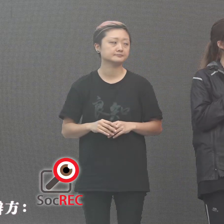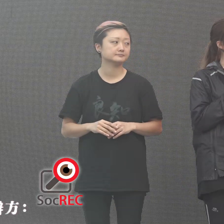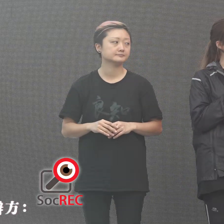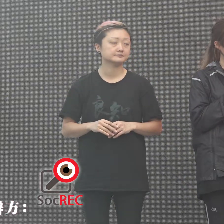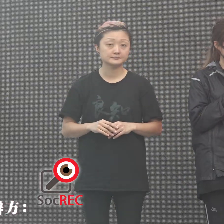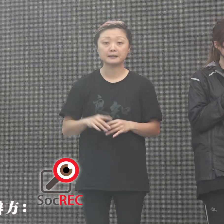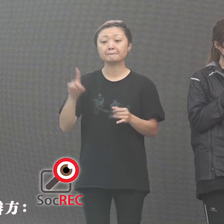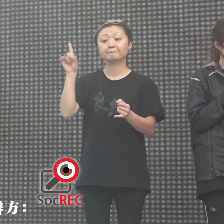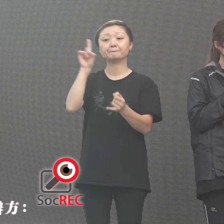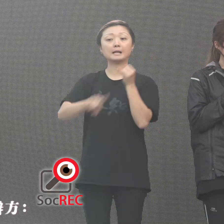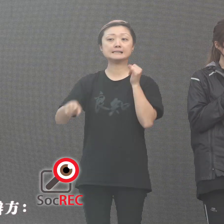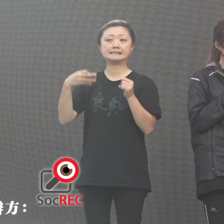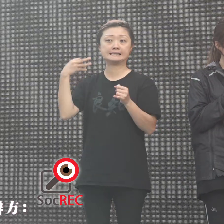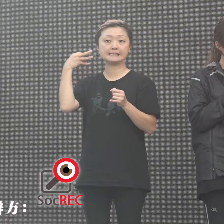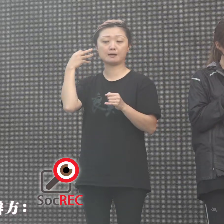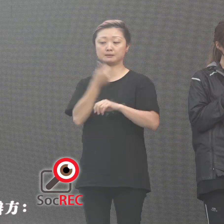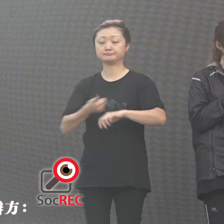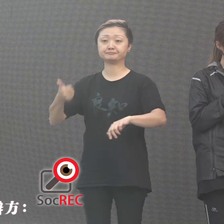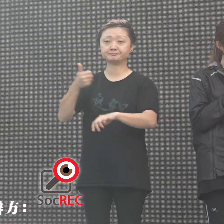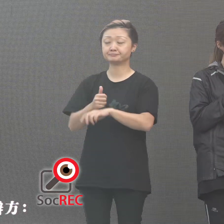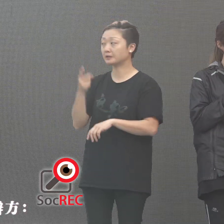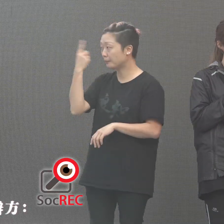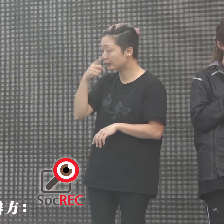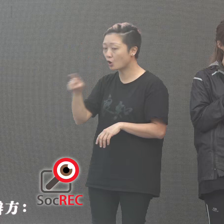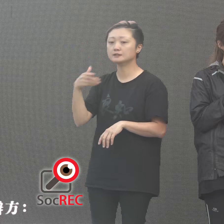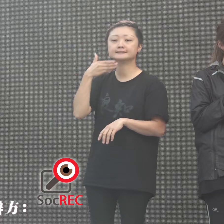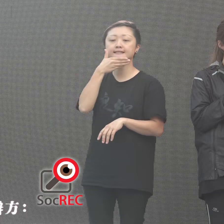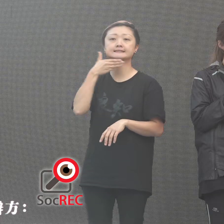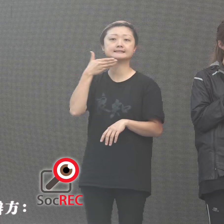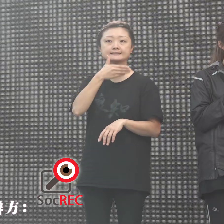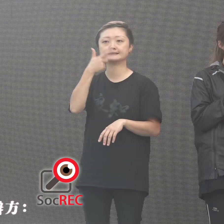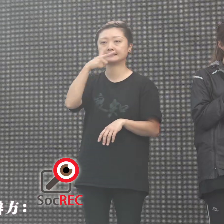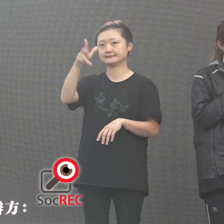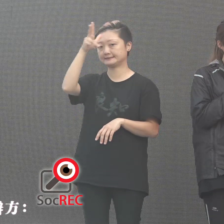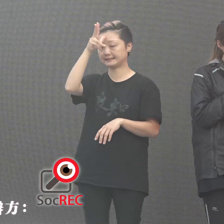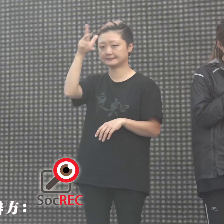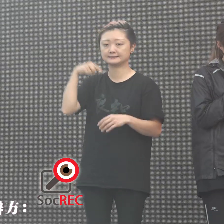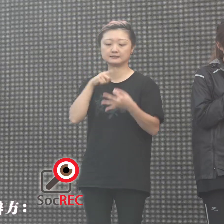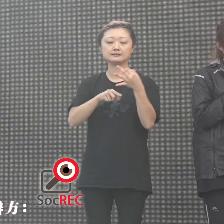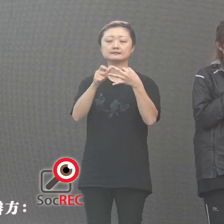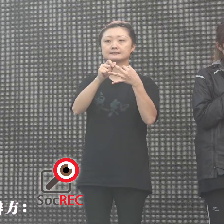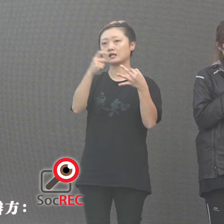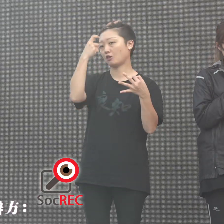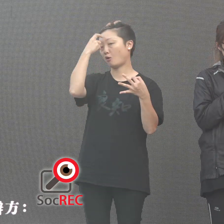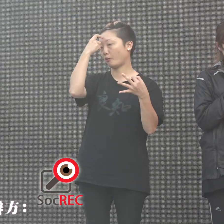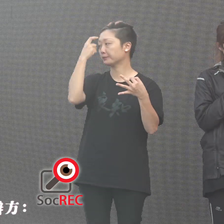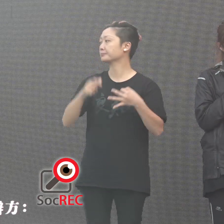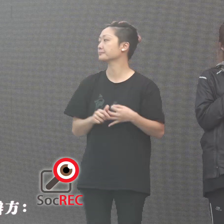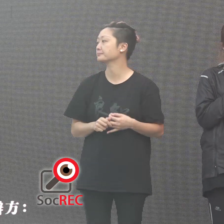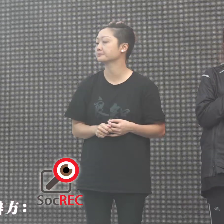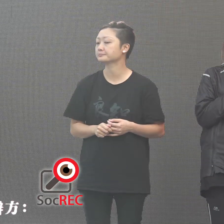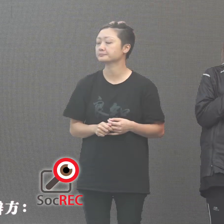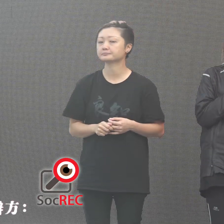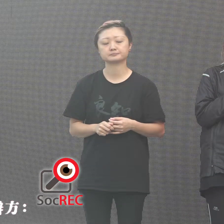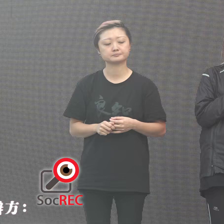今日嘅最後一位嘅發言嘅嘉賓咧，就係青年新政召集人梁仲恆。 To conclude our section, we